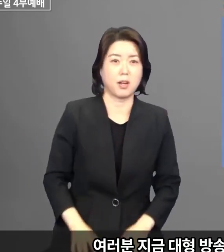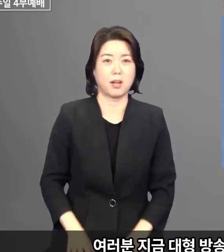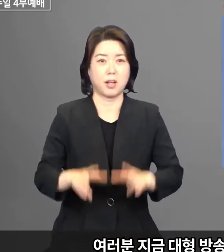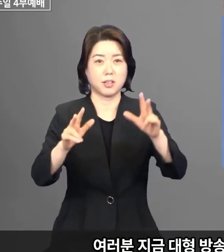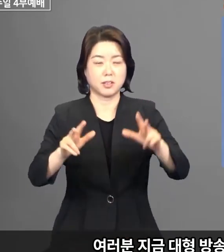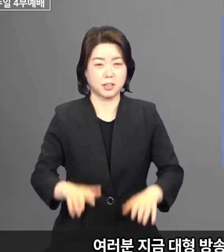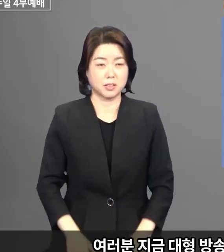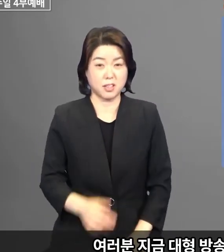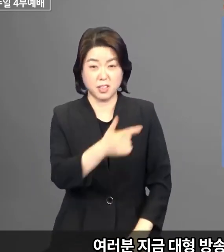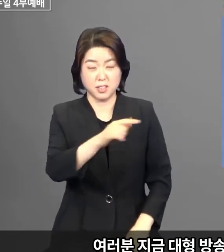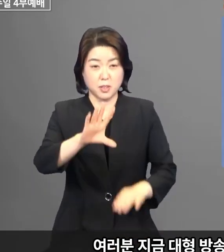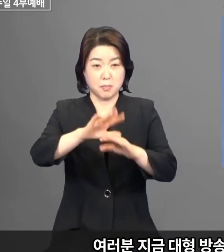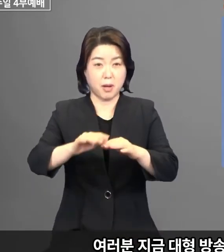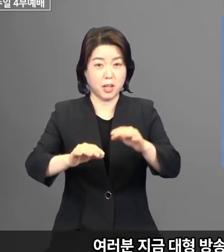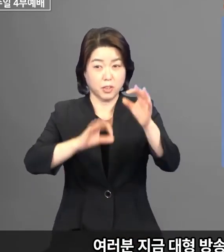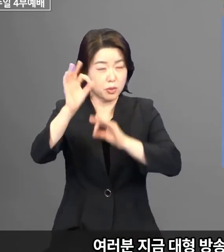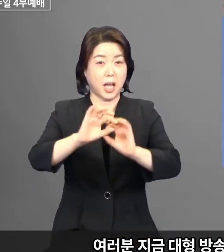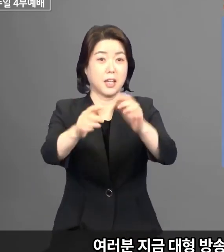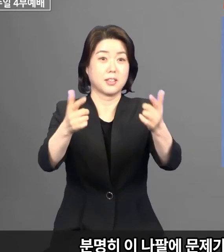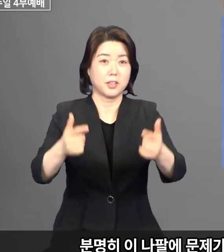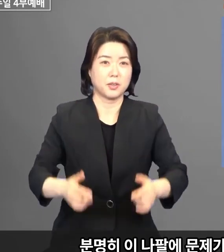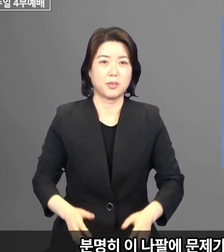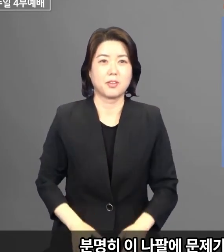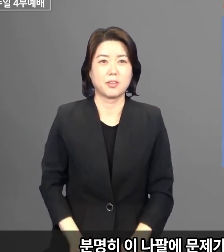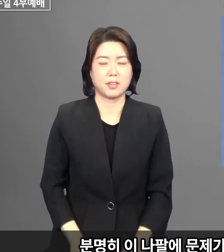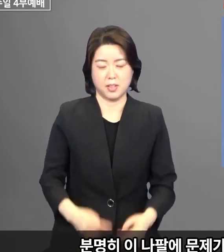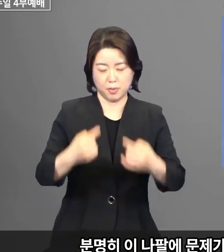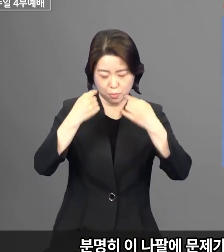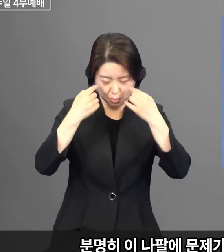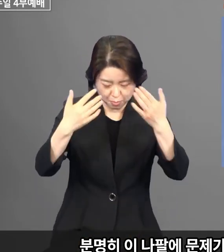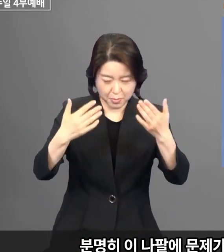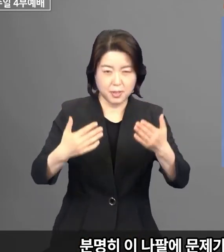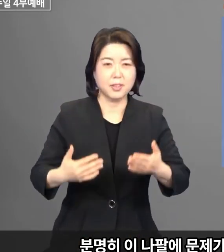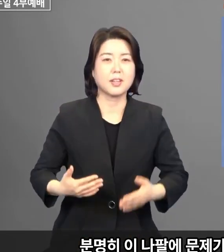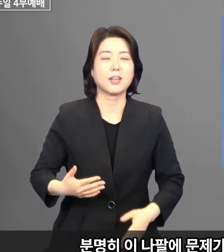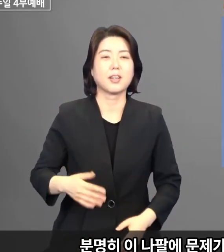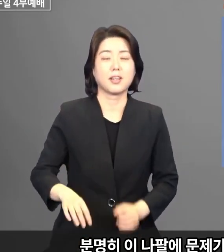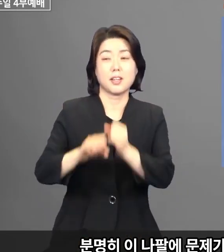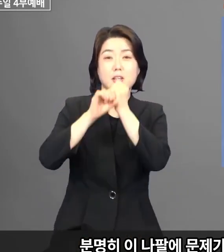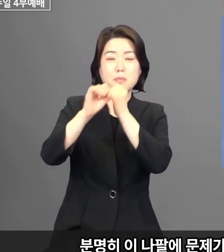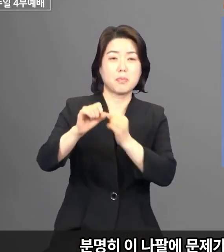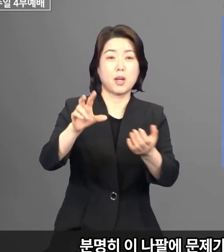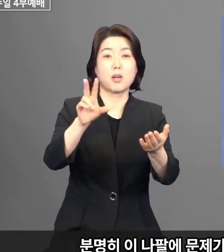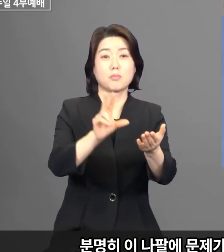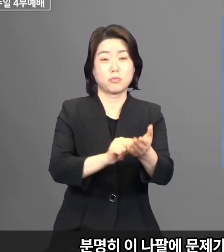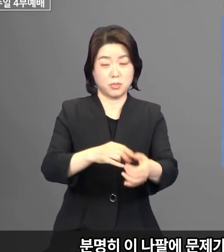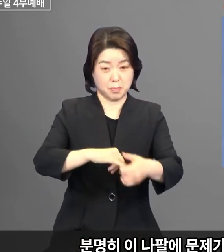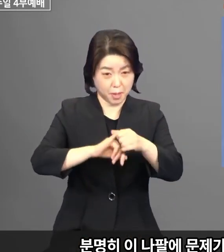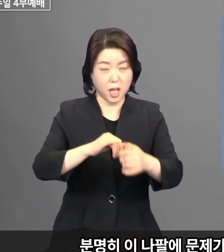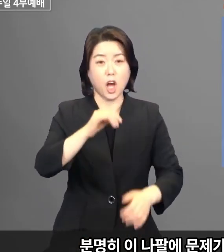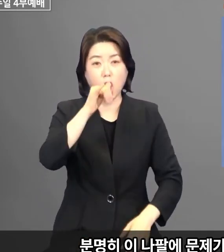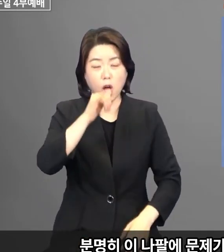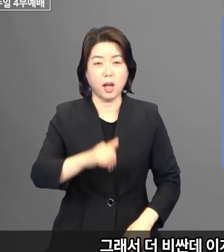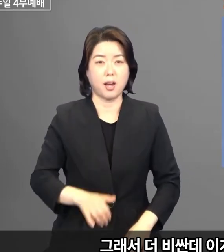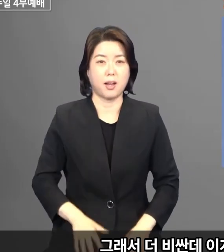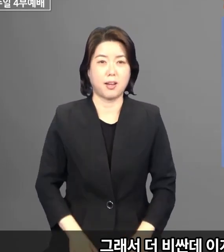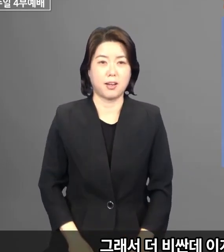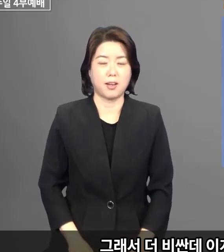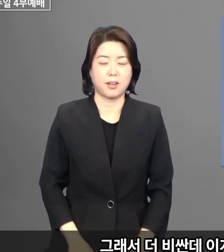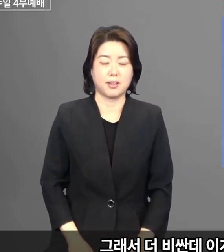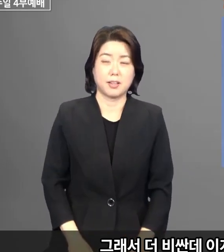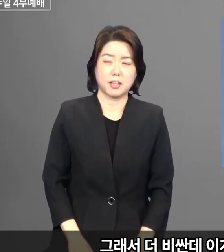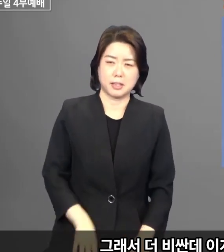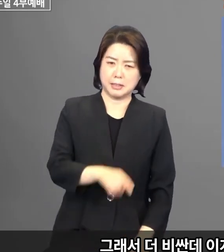대형 방송사고가 난 게 아닙니다. 분명히 이 나팔에 문제가 있다고 생각을 했습니다.